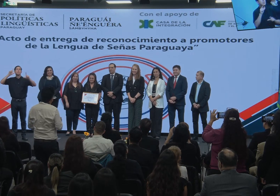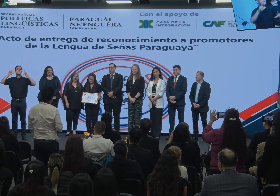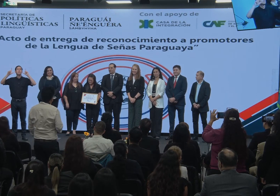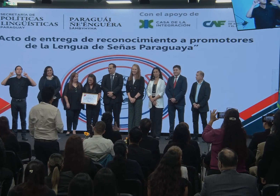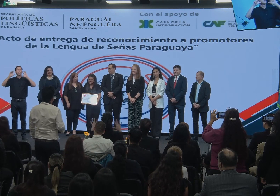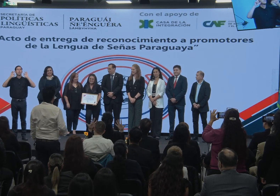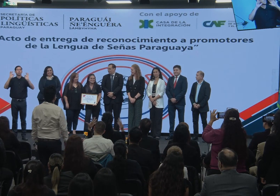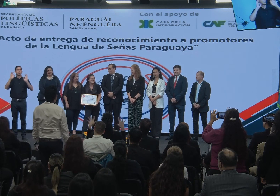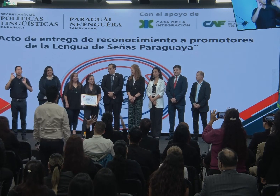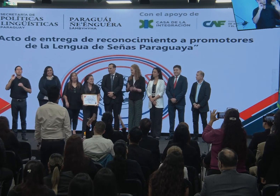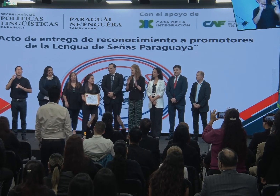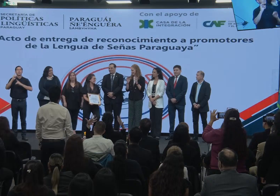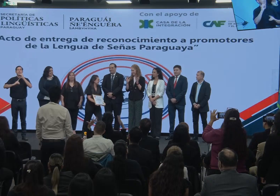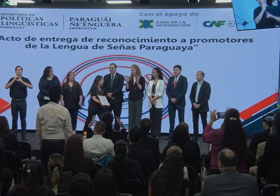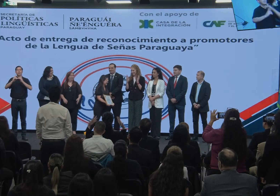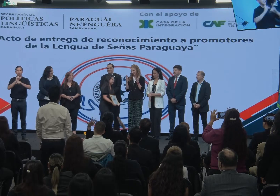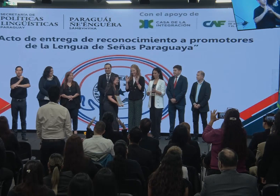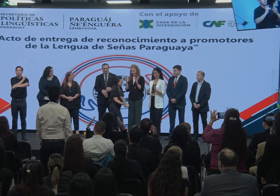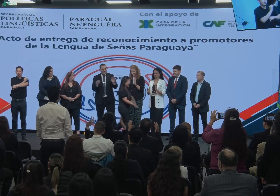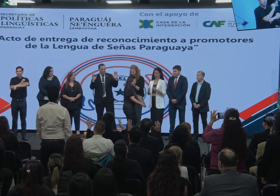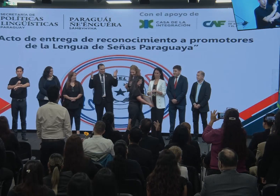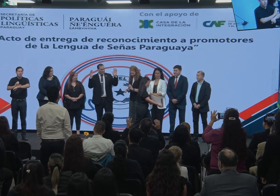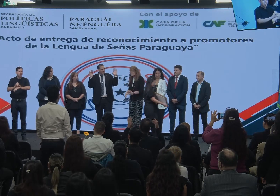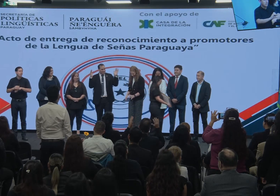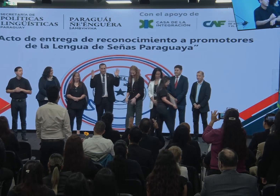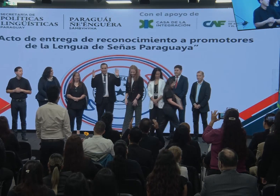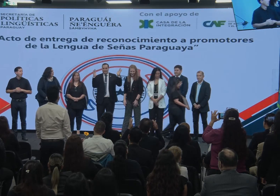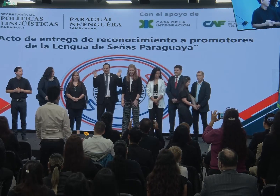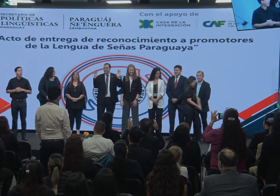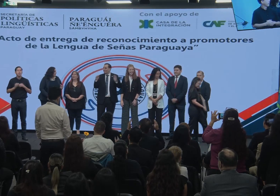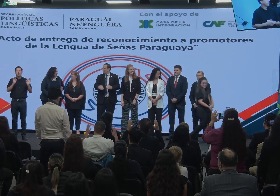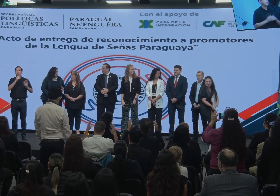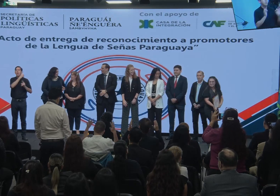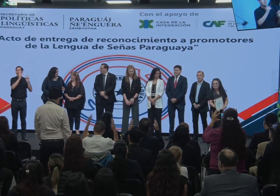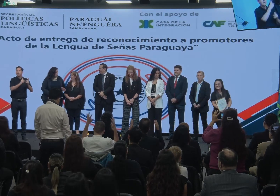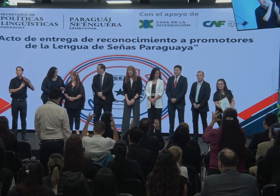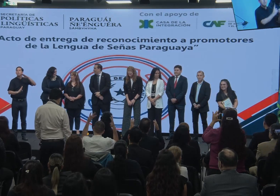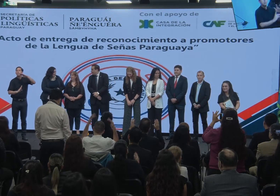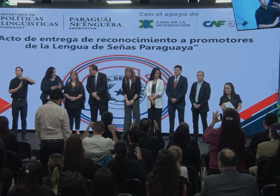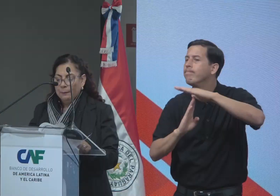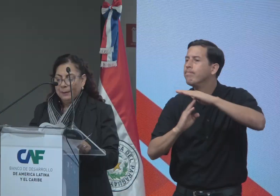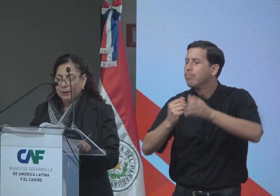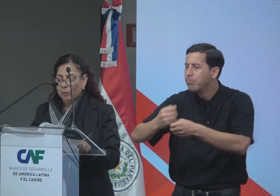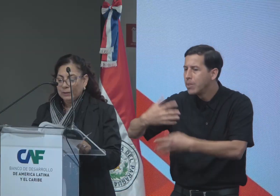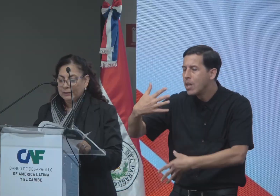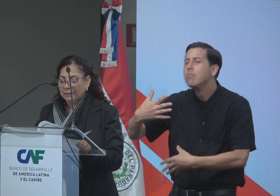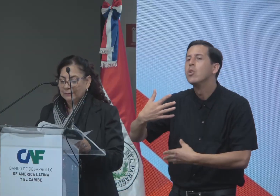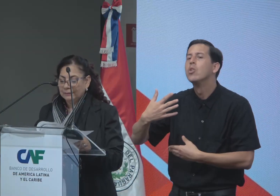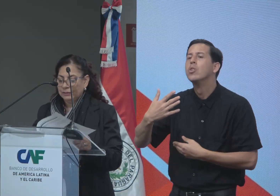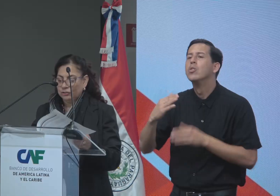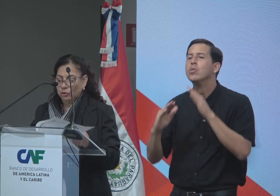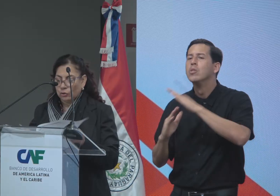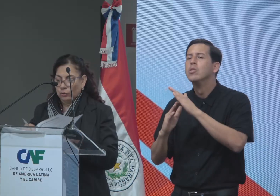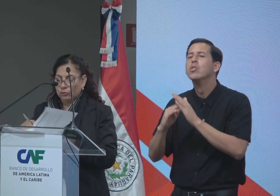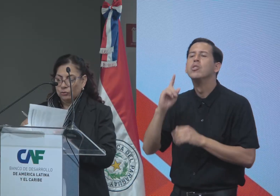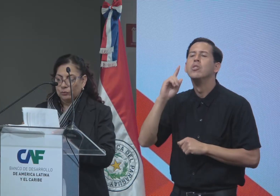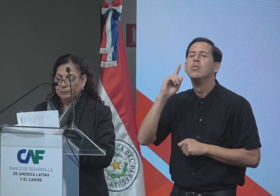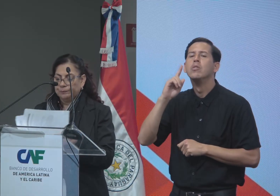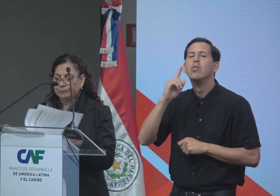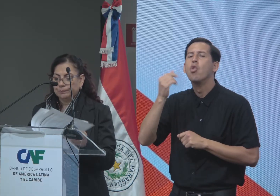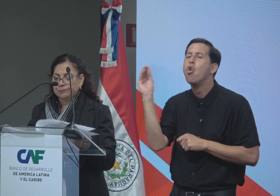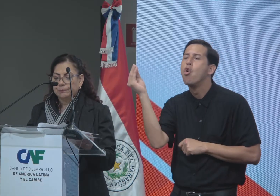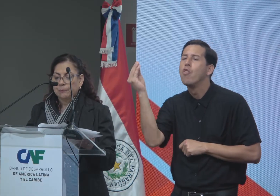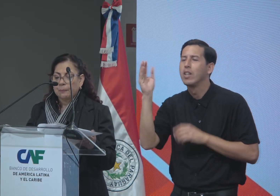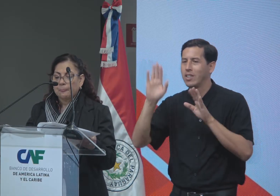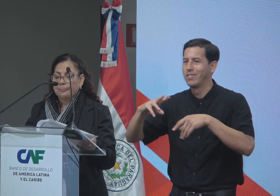Desarrollo Sostenible. Es presidenta de la Subcomisión de Jóvenes de la Asociación Paraguaya de Sordos.